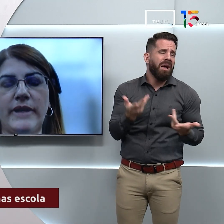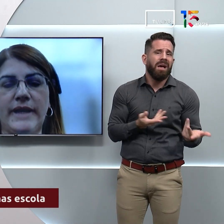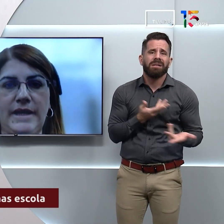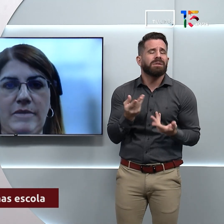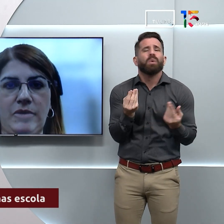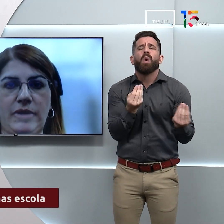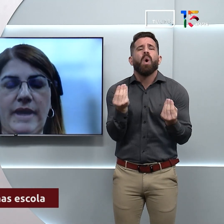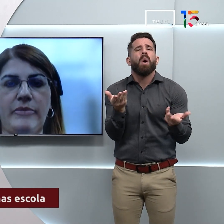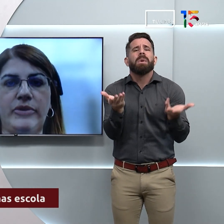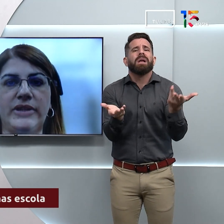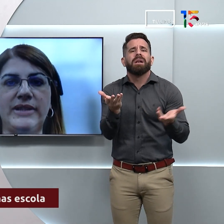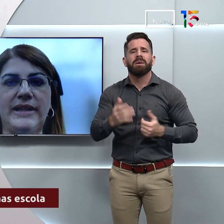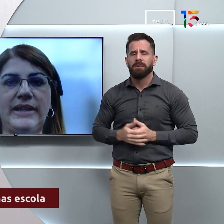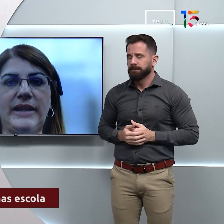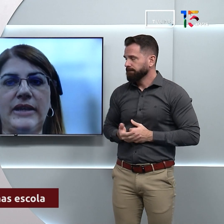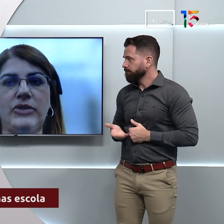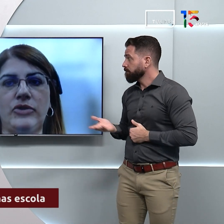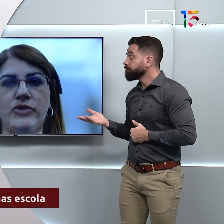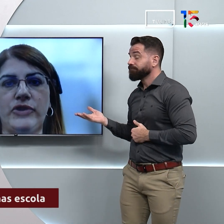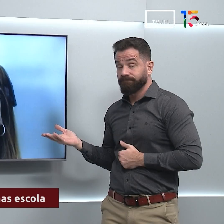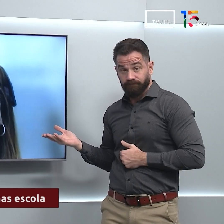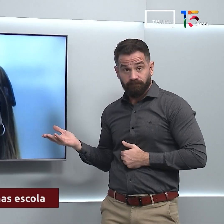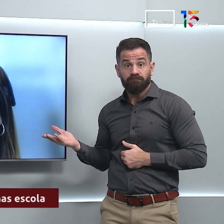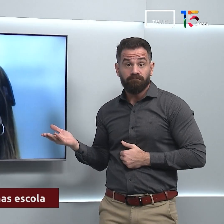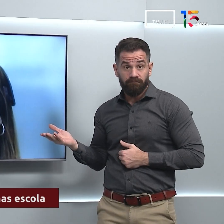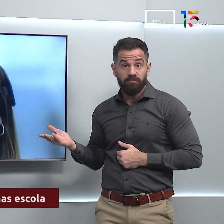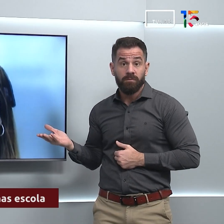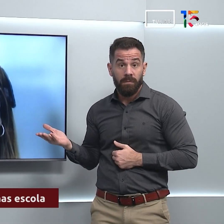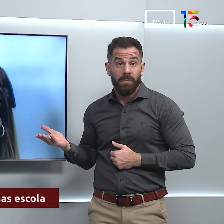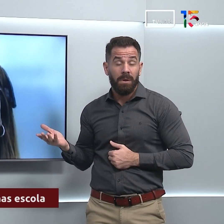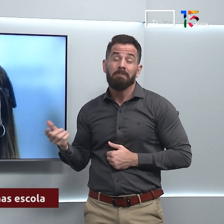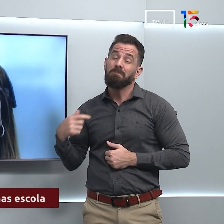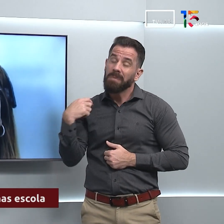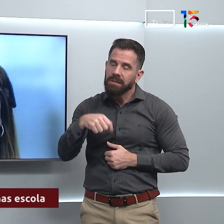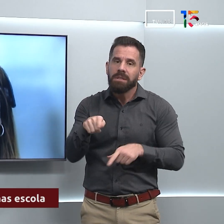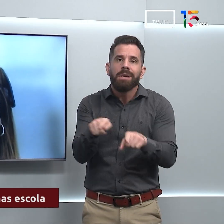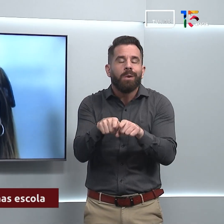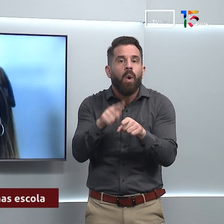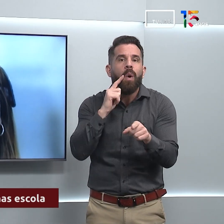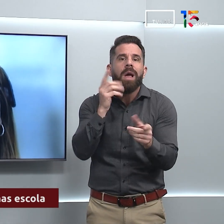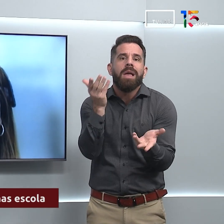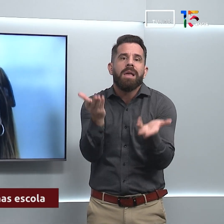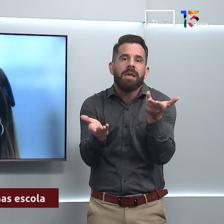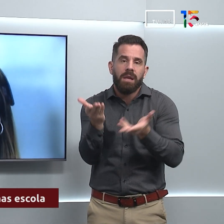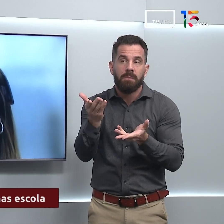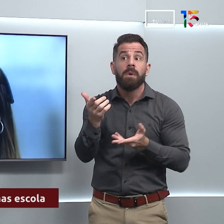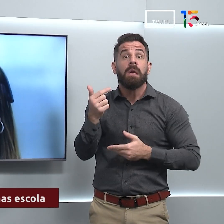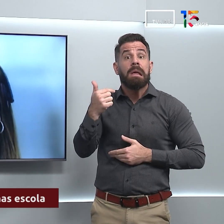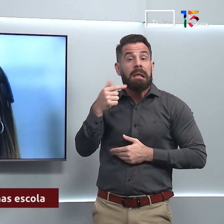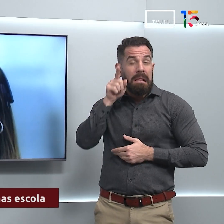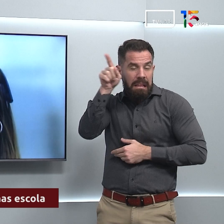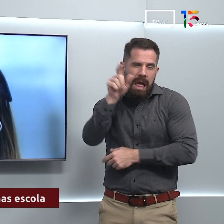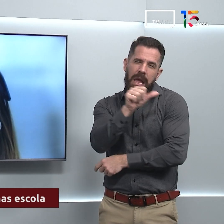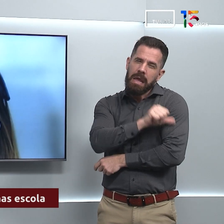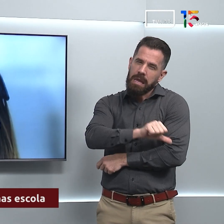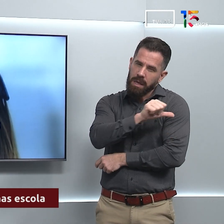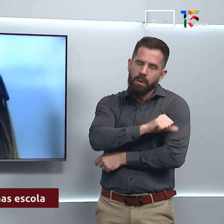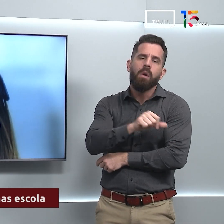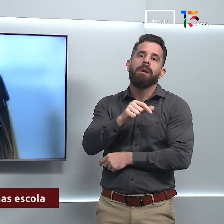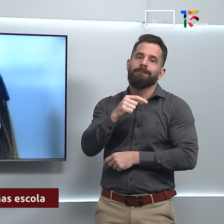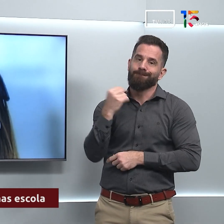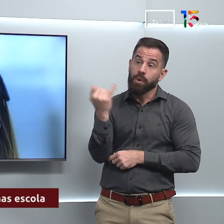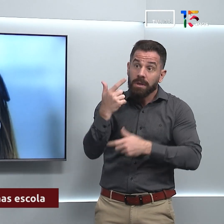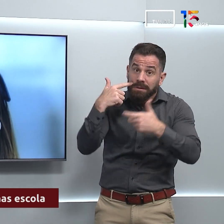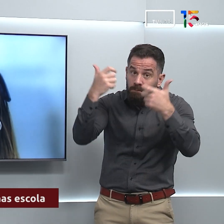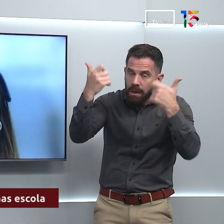buscar o equilíbrio, né? É importante salientar aqui no Rio de Janeiro, e eu tive a oportunidade de participar da pasta e de toda essa discussão que foi